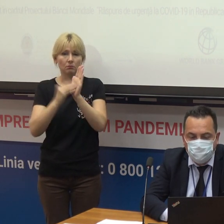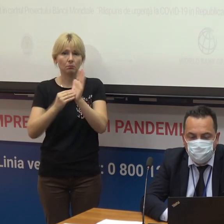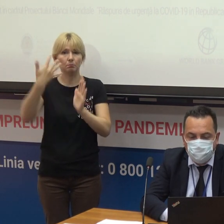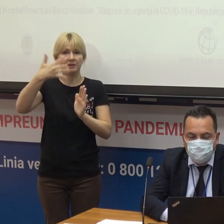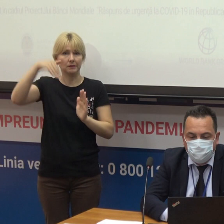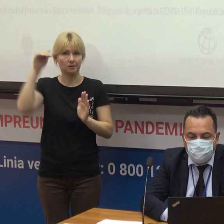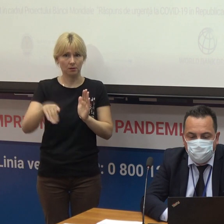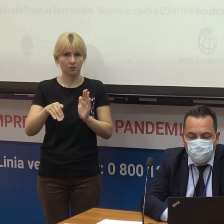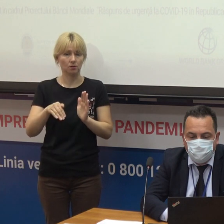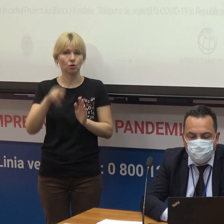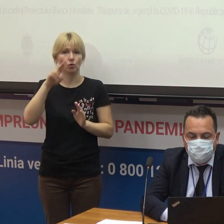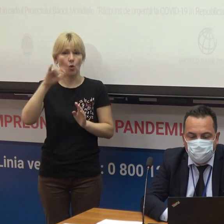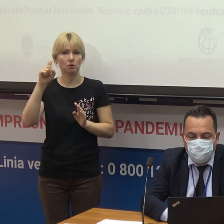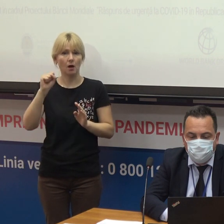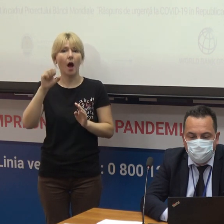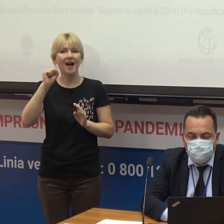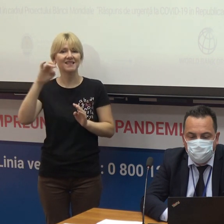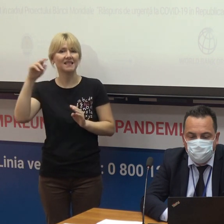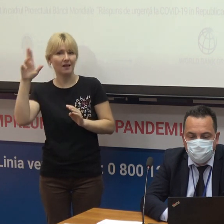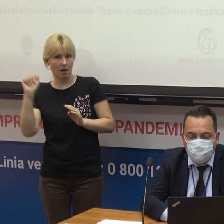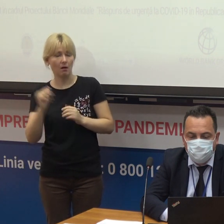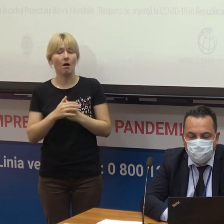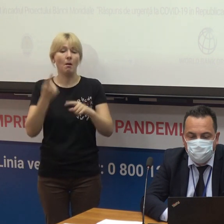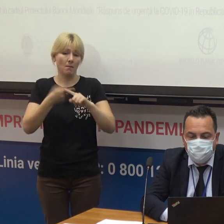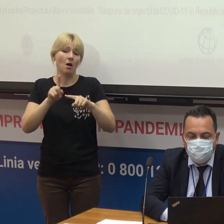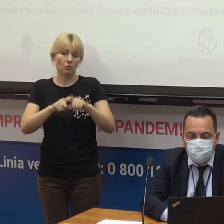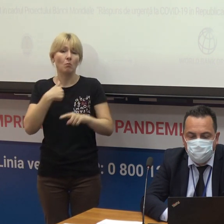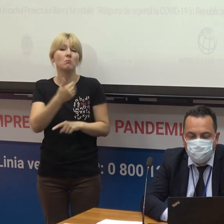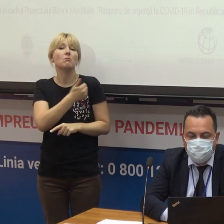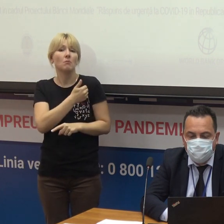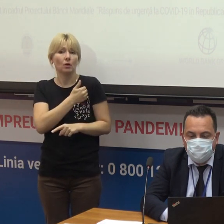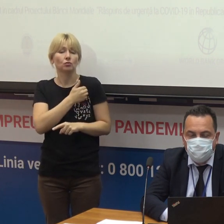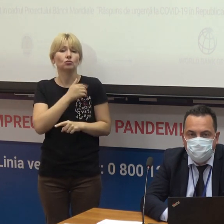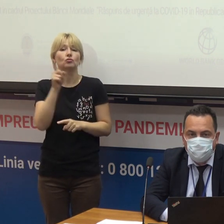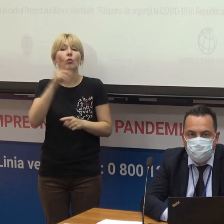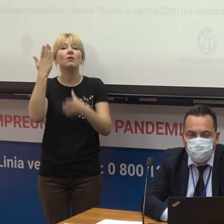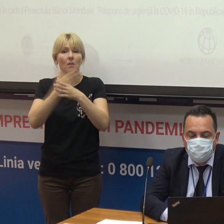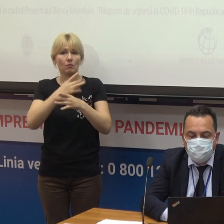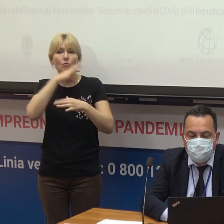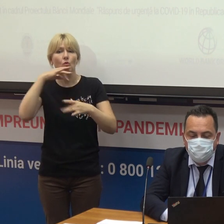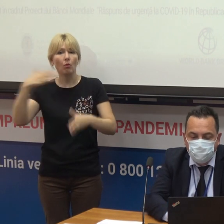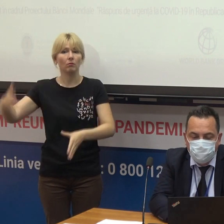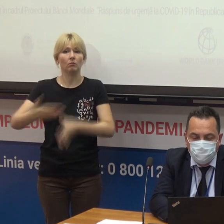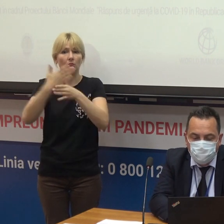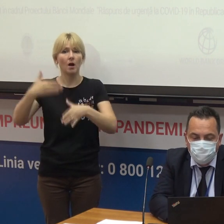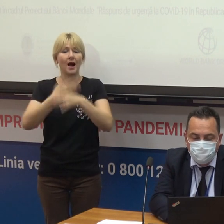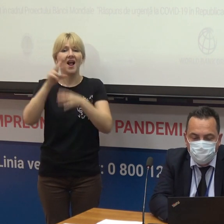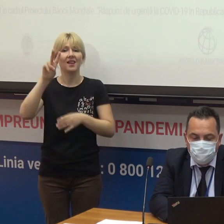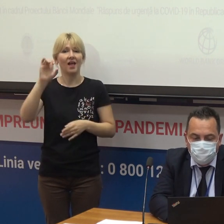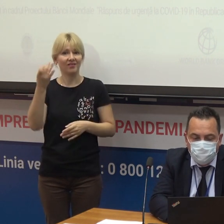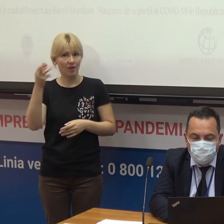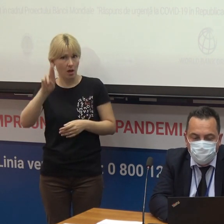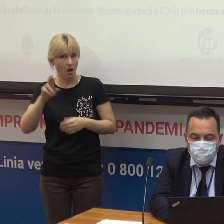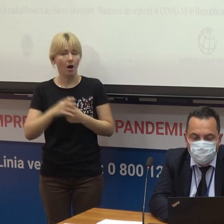doze de vaccin AstraZeneca. În acest sens avem și agreeri pentru donații din partea Letoniei și Lituaniei